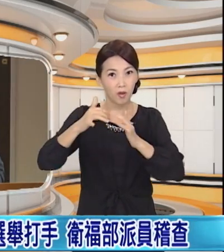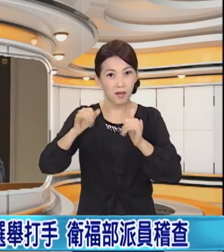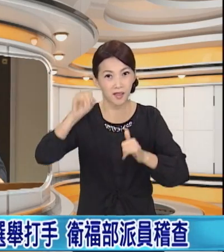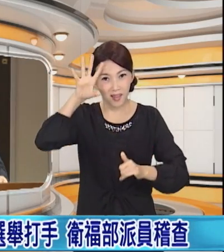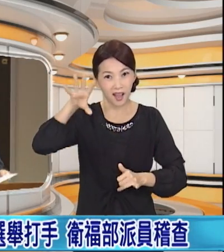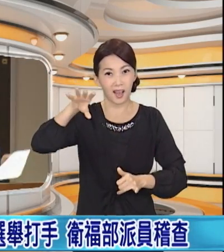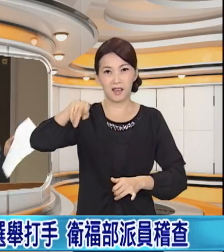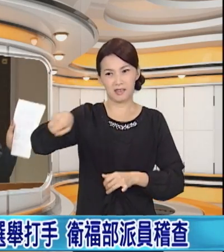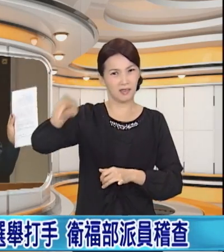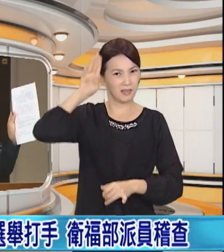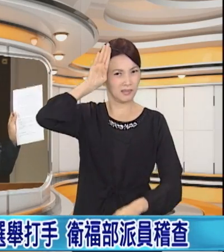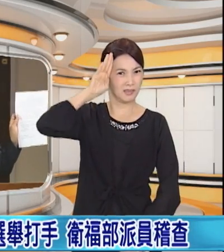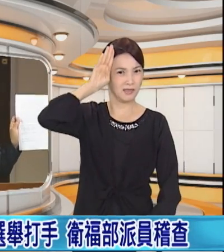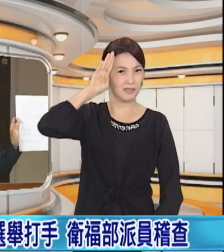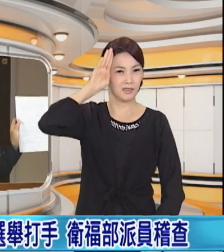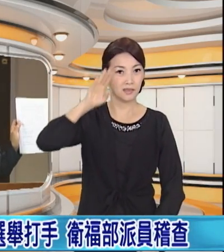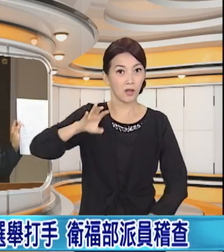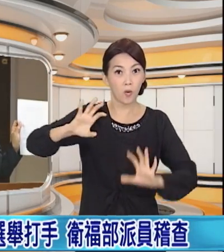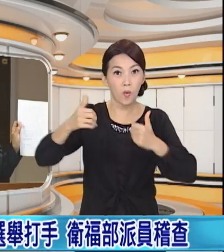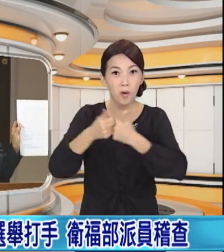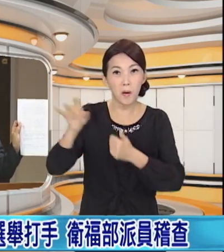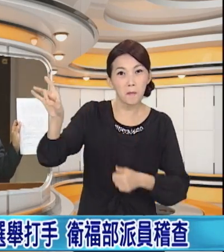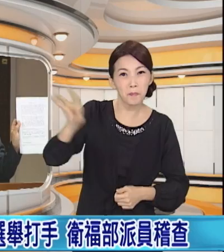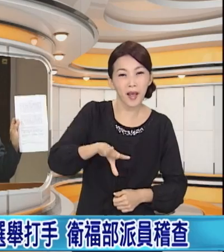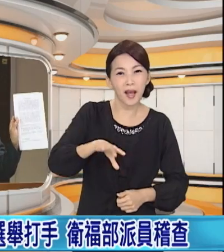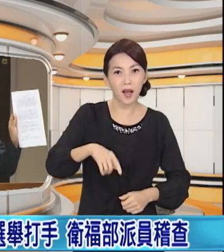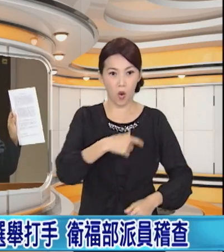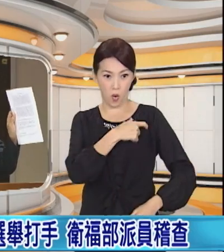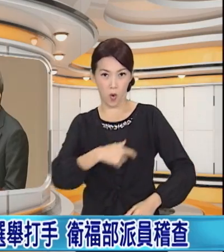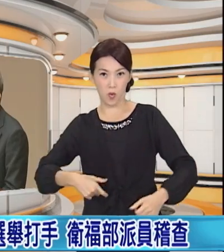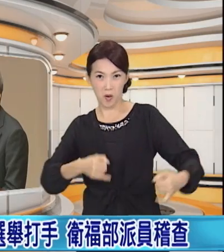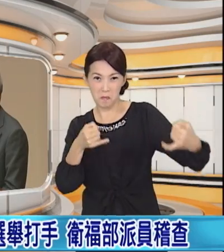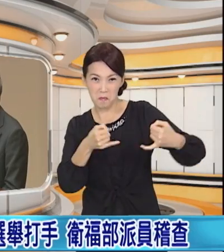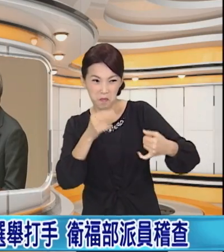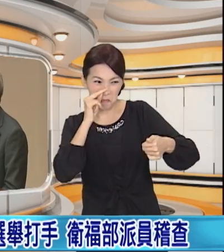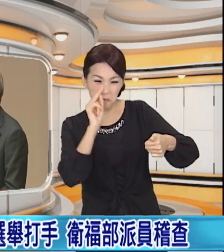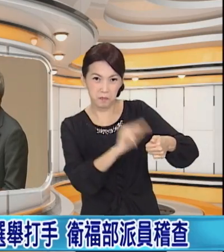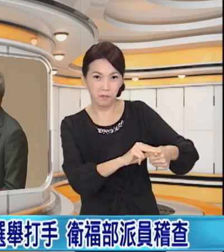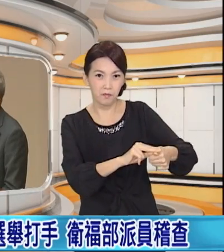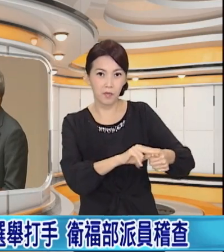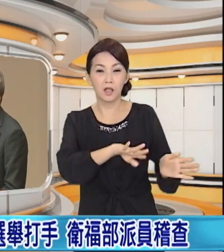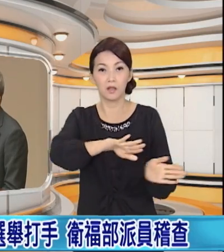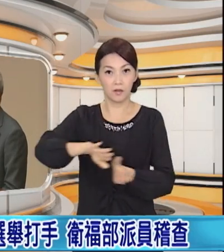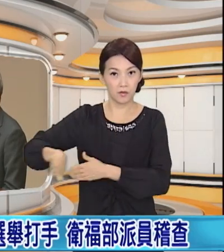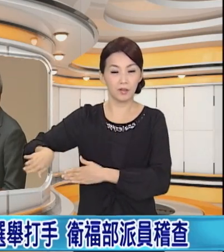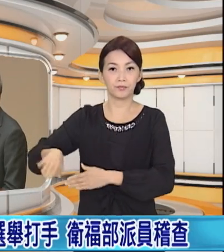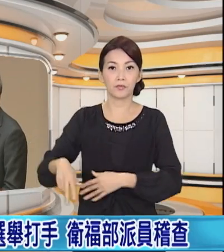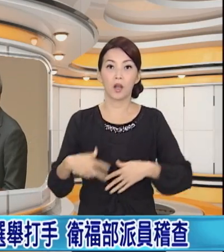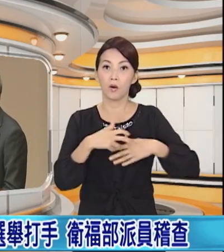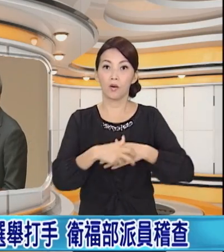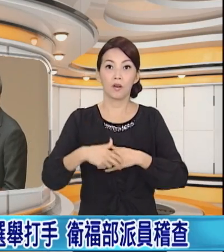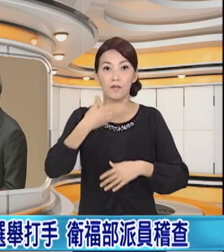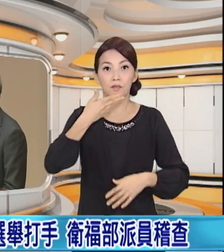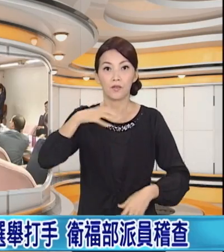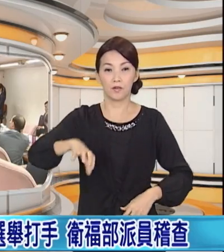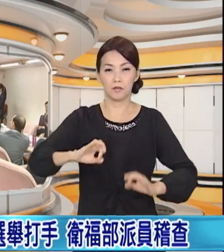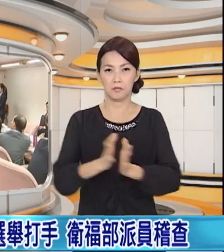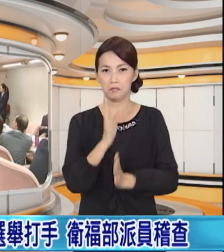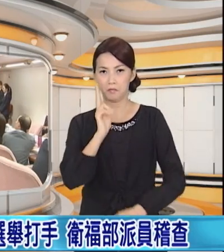当作选举工具，而另外卫福部也派员到了台大医院来进行稽